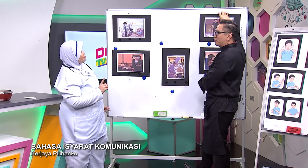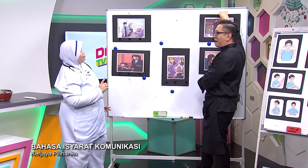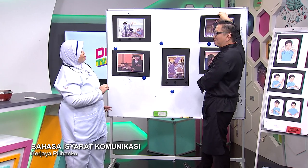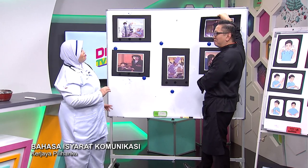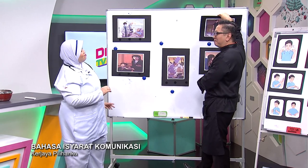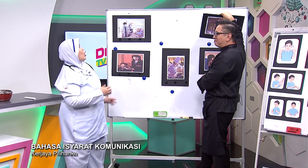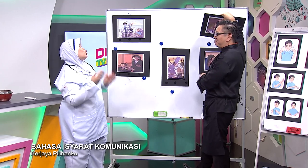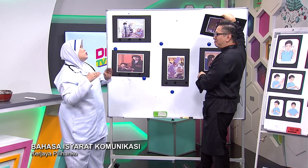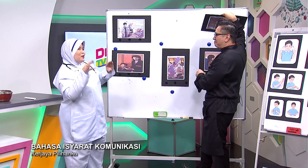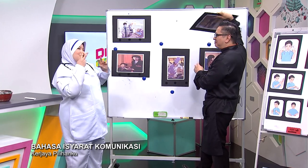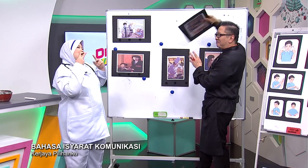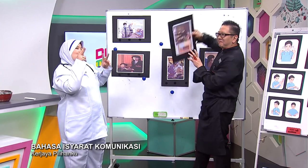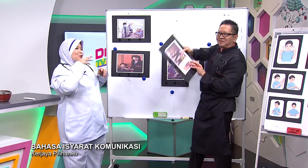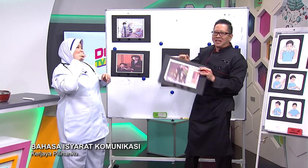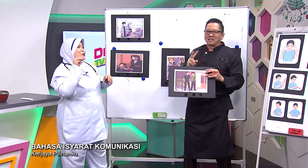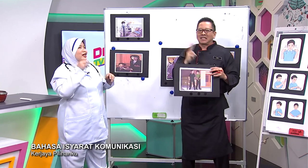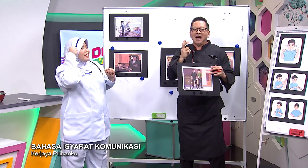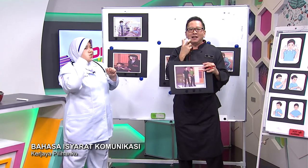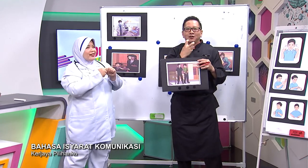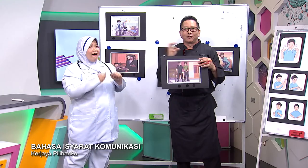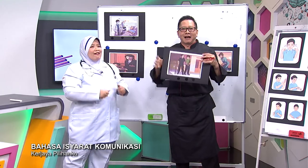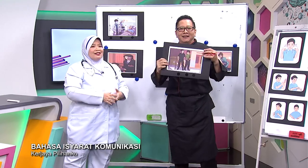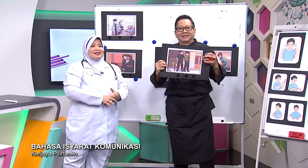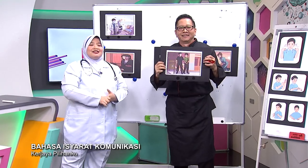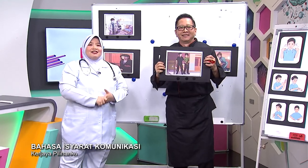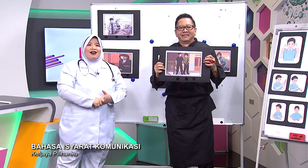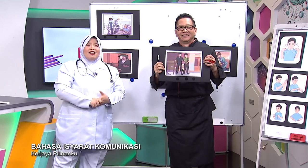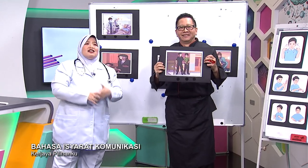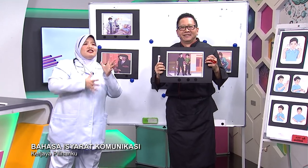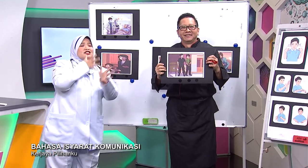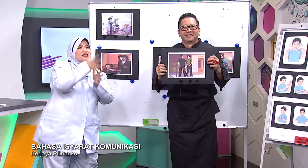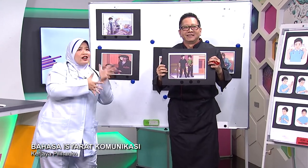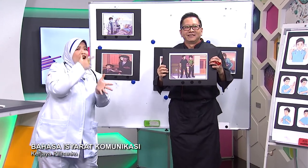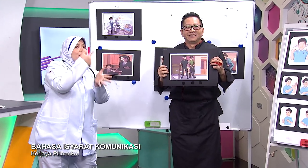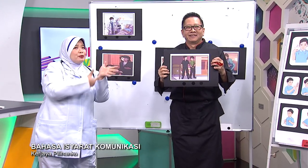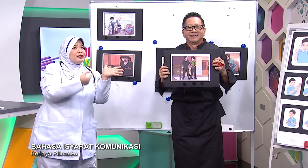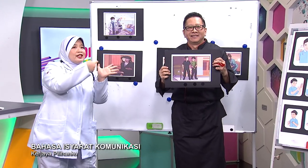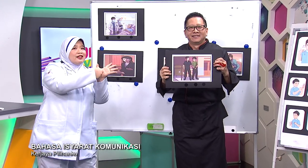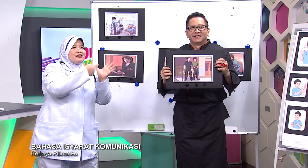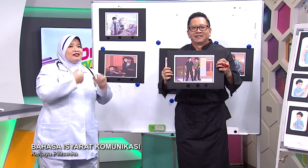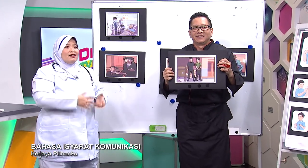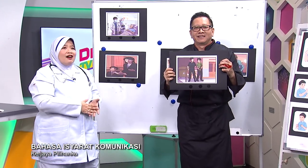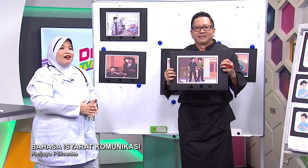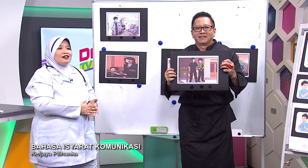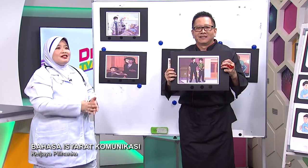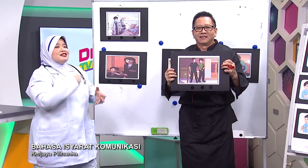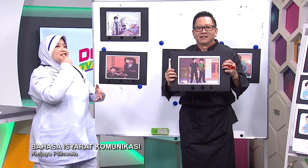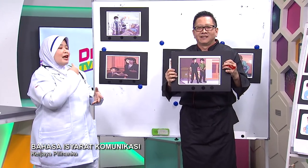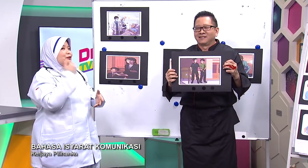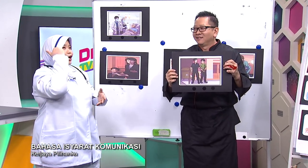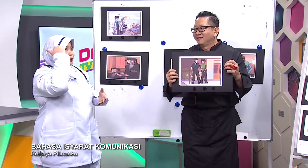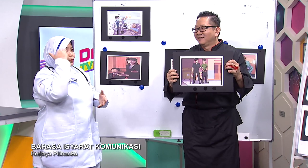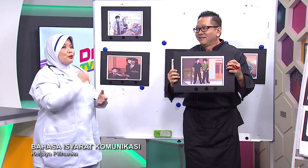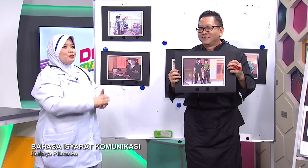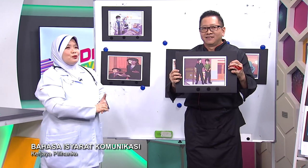Ni susah. Cuba tengok murid-murid kita. Sangat susah. Ha, isyarat apa ni? Ha,